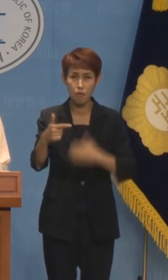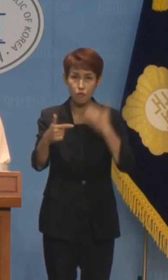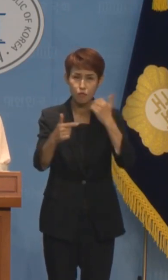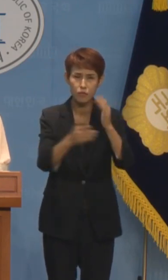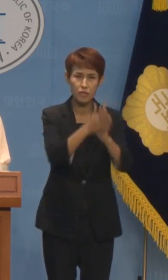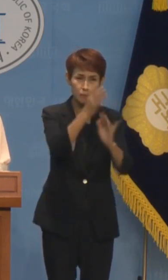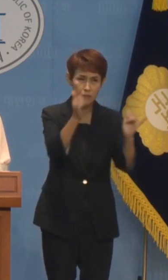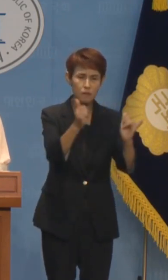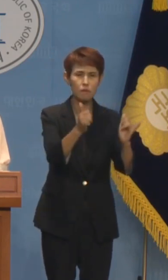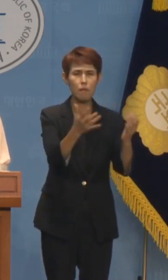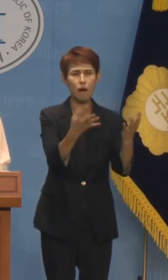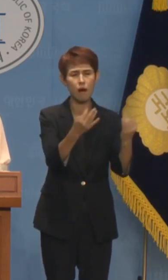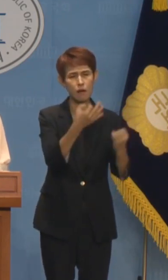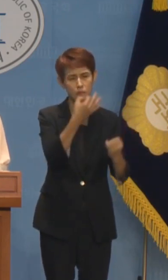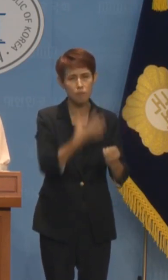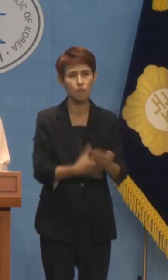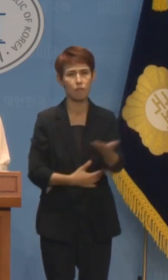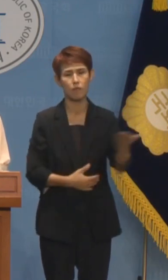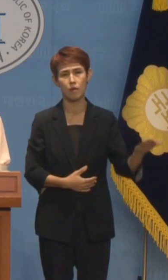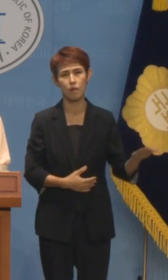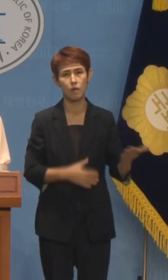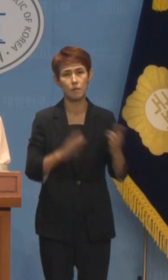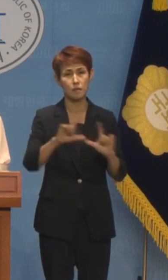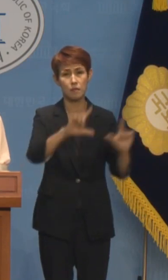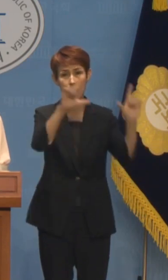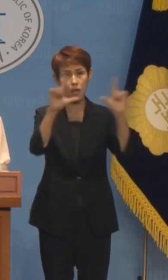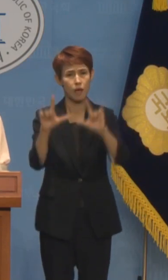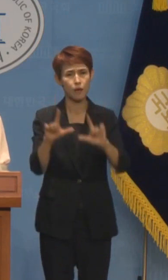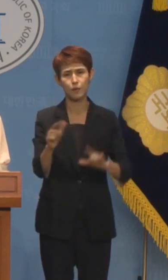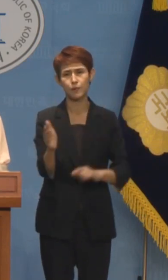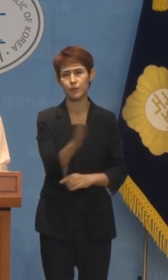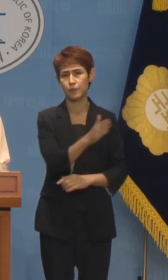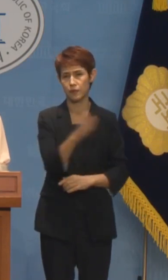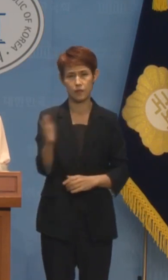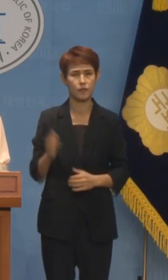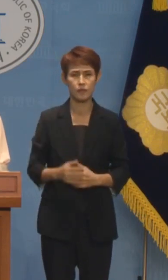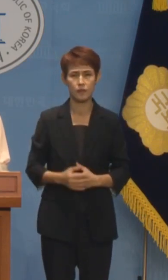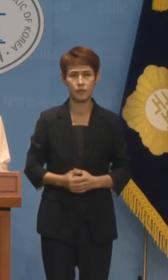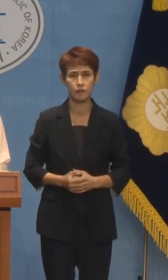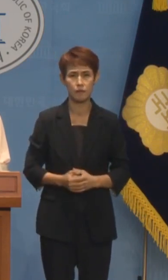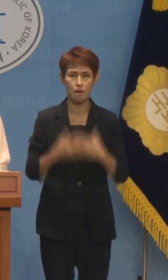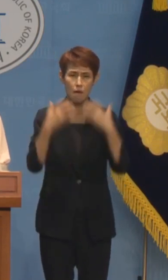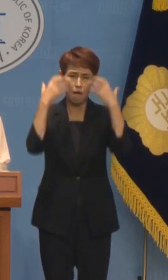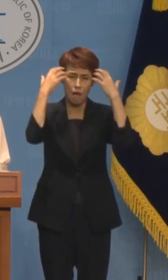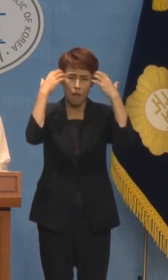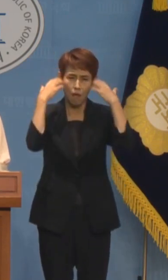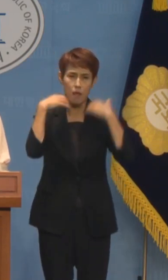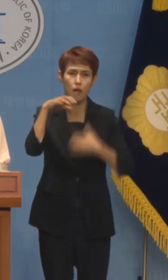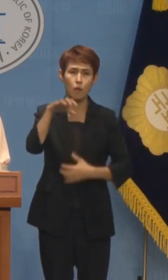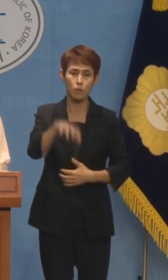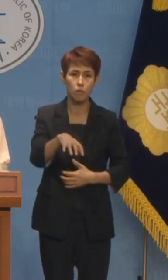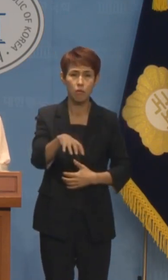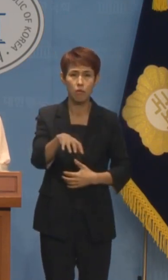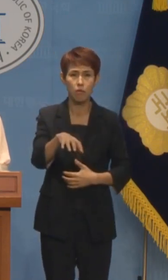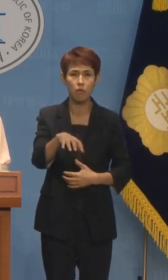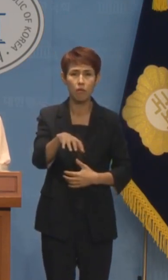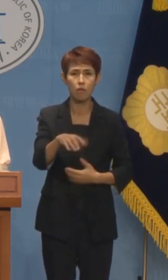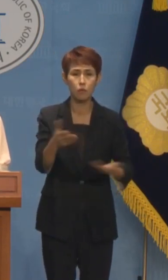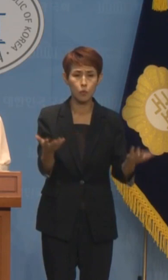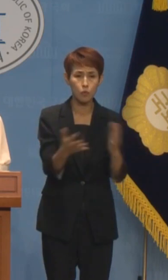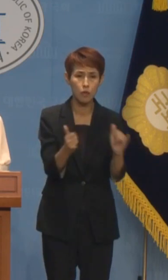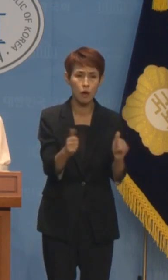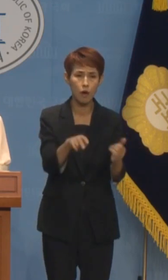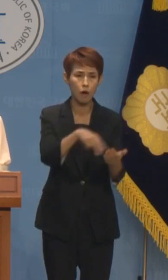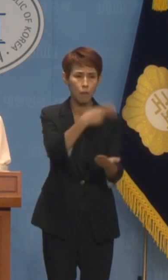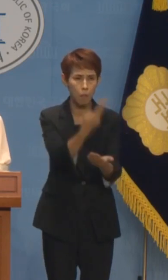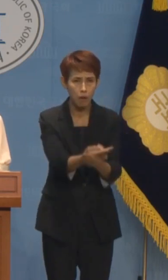쓰러져 갔습니다 민생은 없습니다 폭염 현장에서 안전 장치 없는 노동자들이